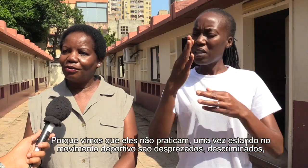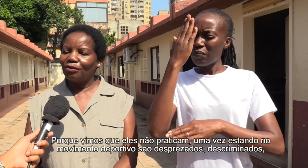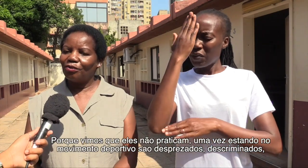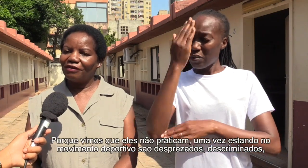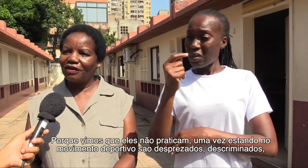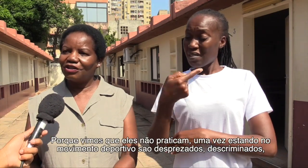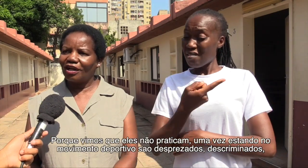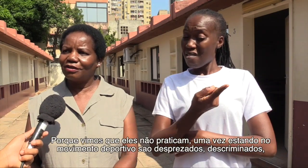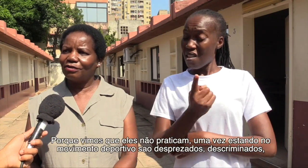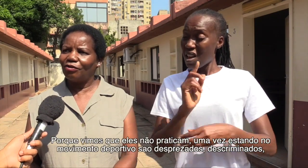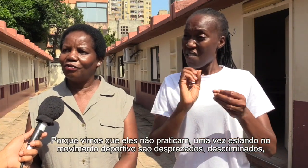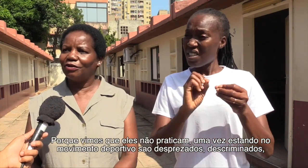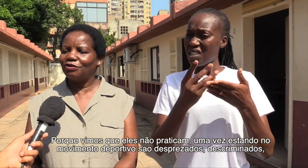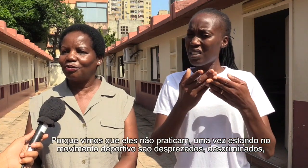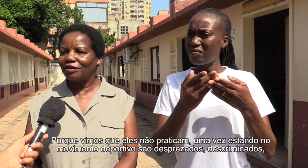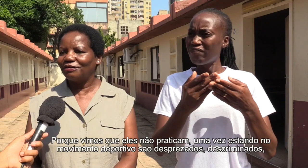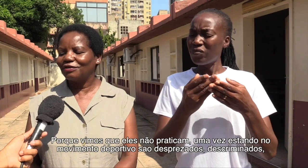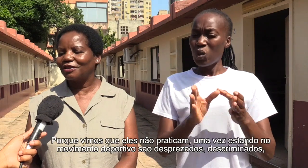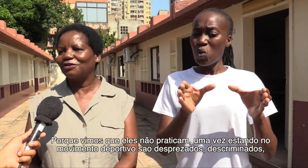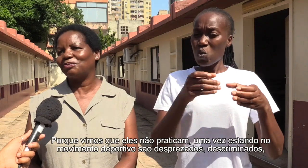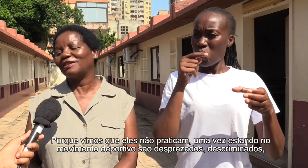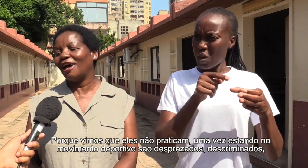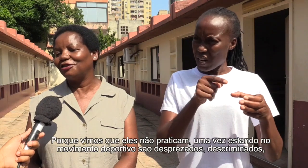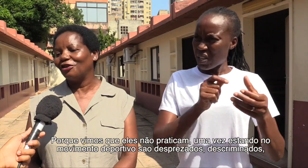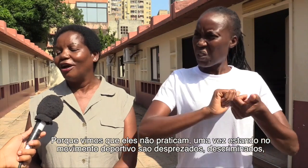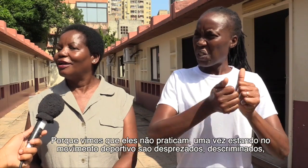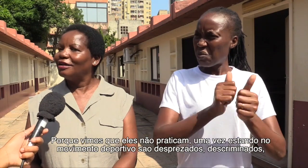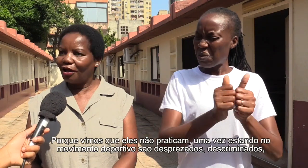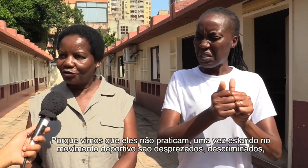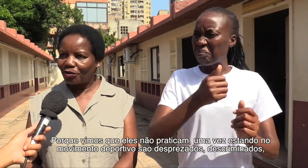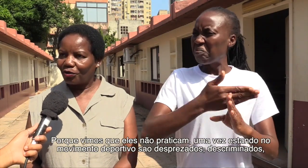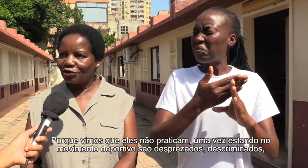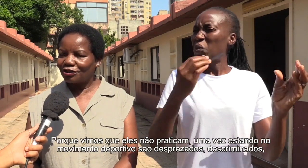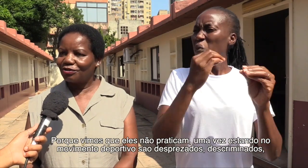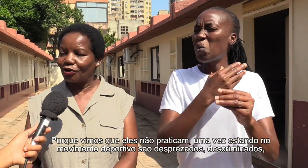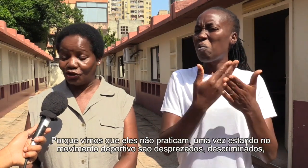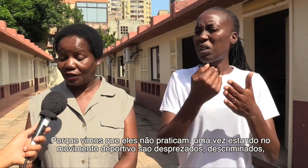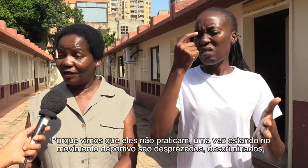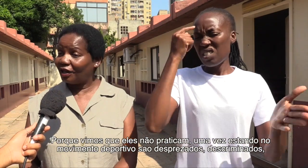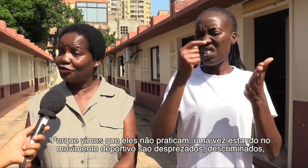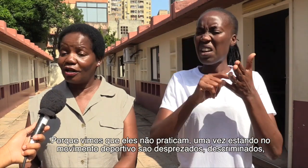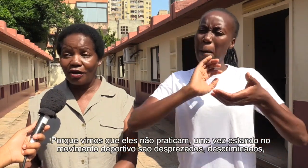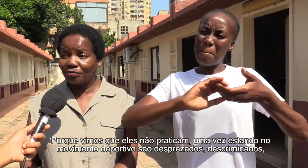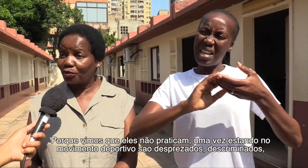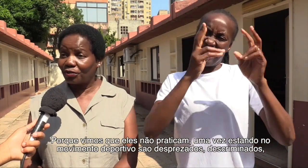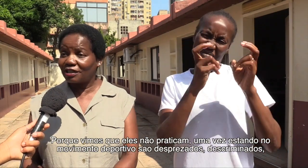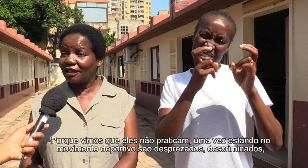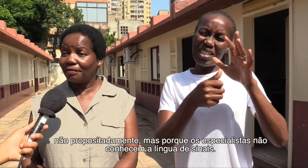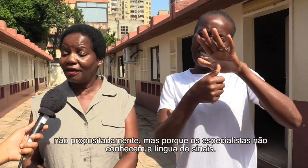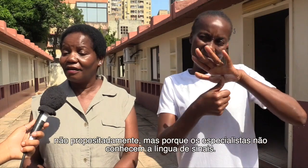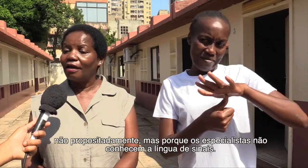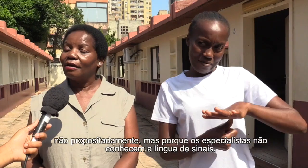praticam uma vez estando no movimento desportivo. São desprezados, não de propósito, são discriminados não